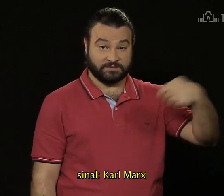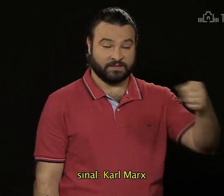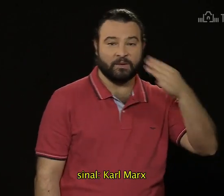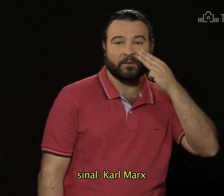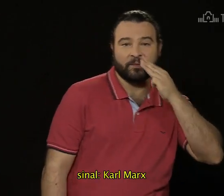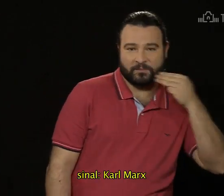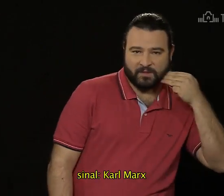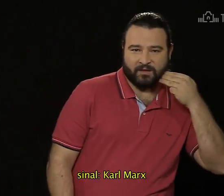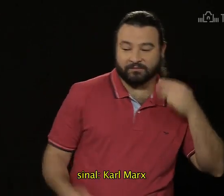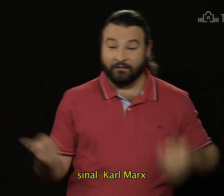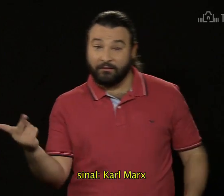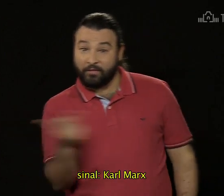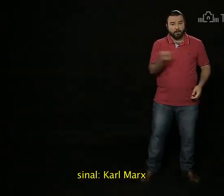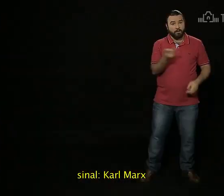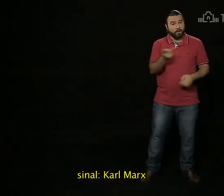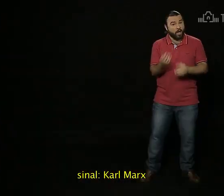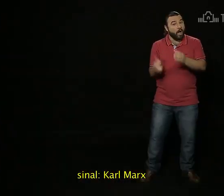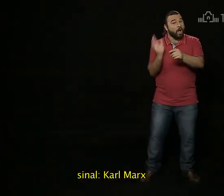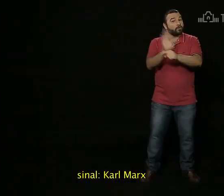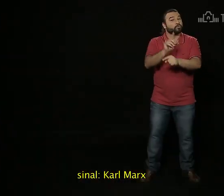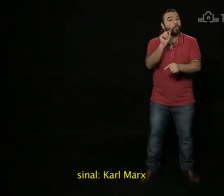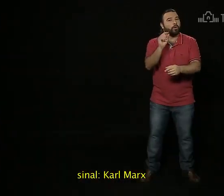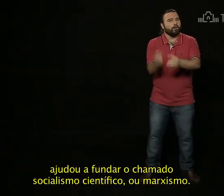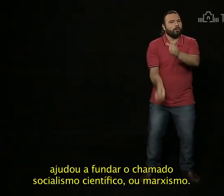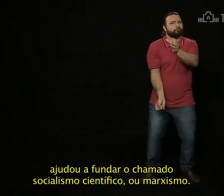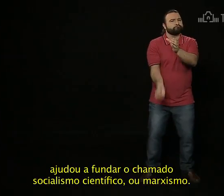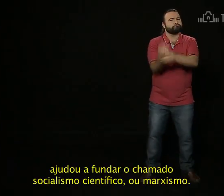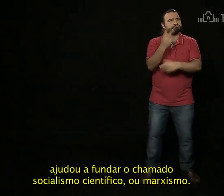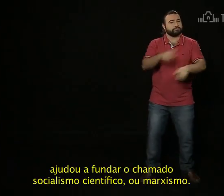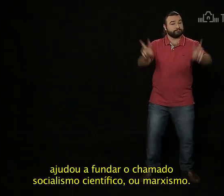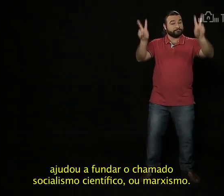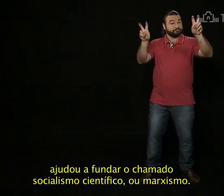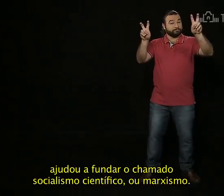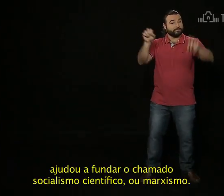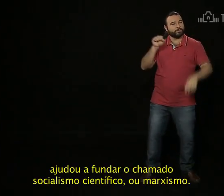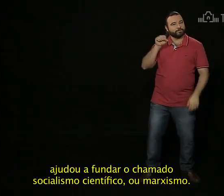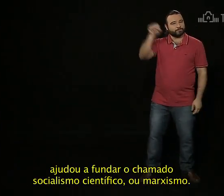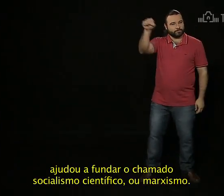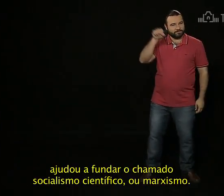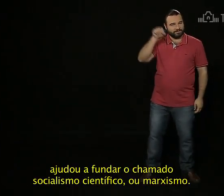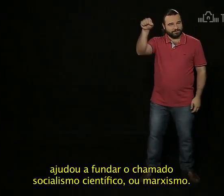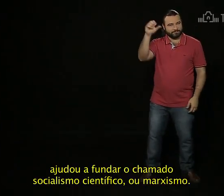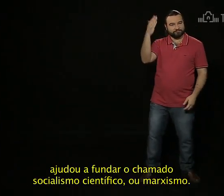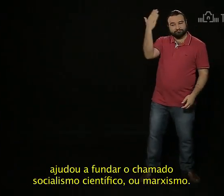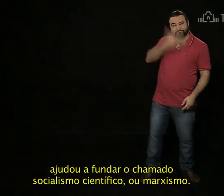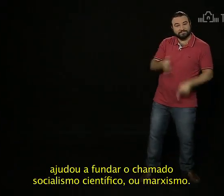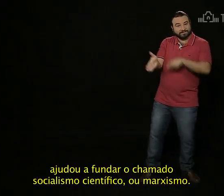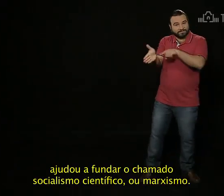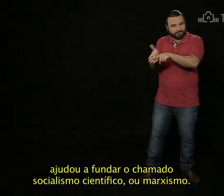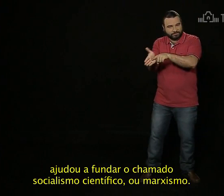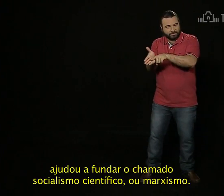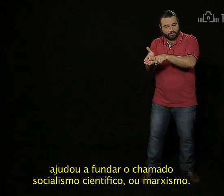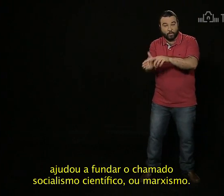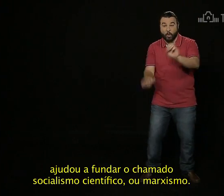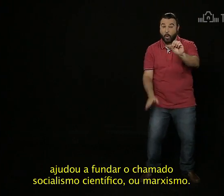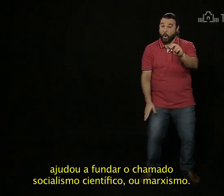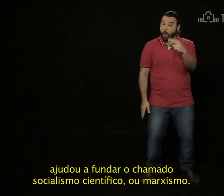Sinal Karl Marx ajudou a fundar o chamado socialismo científico